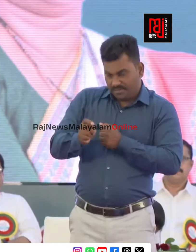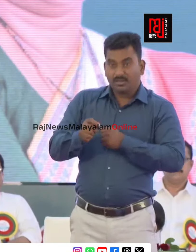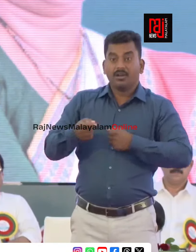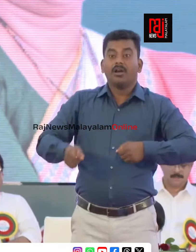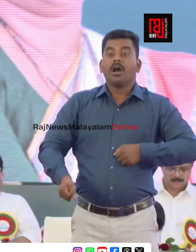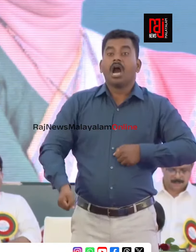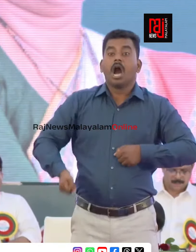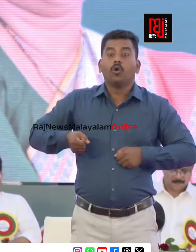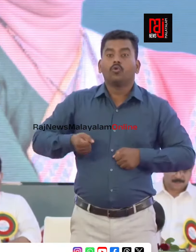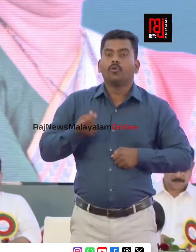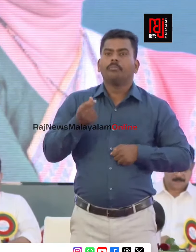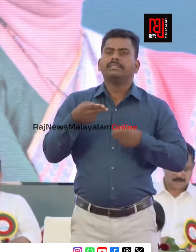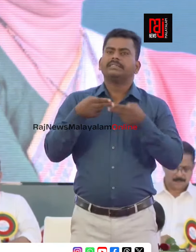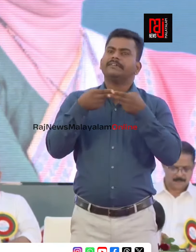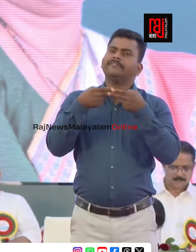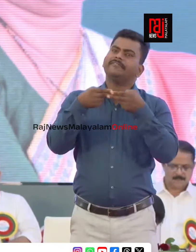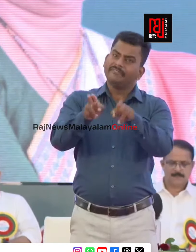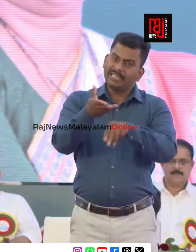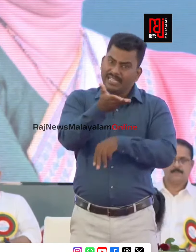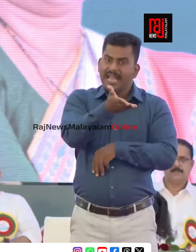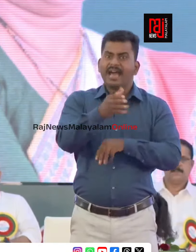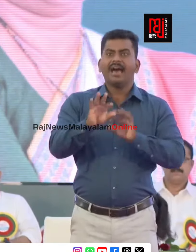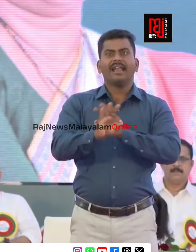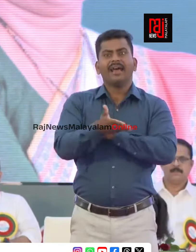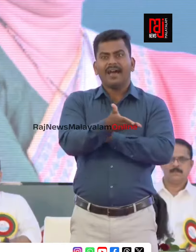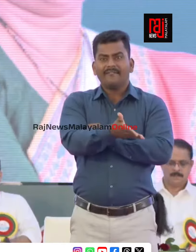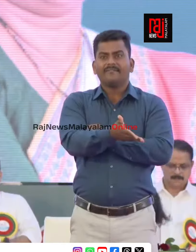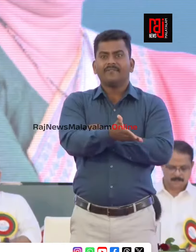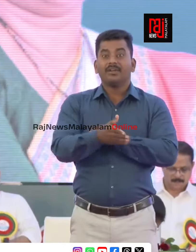സ്നേഹയാനം പദ്ധതി ശ്രദ്ധേയമാണ്.